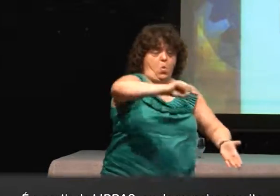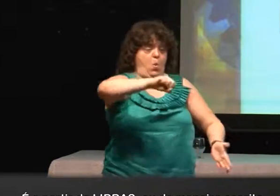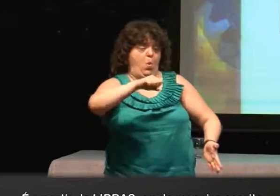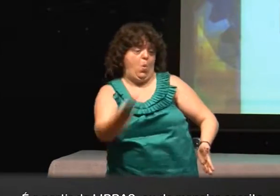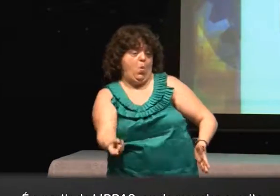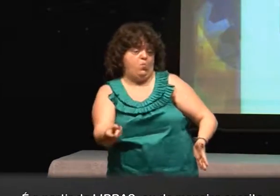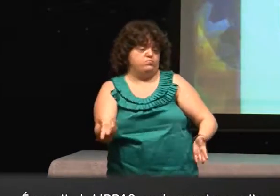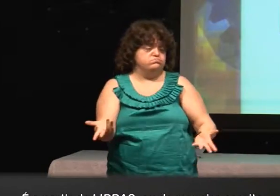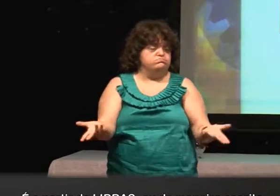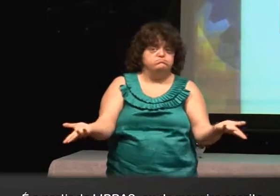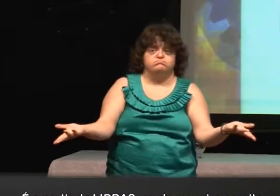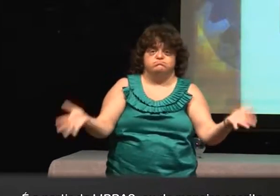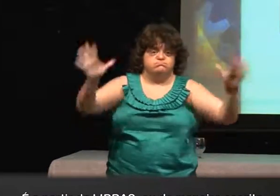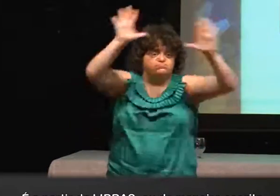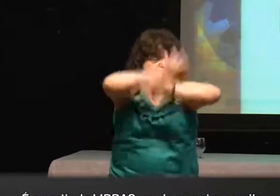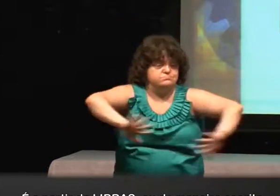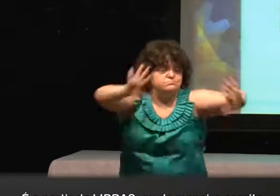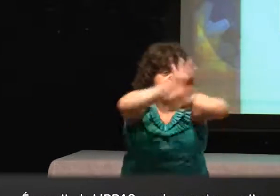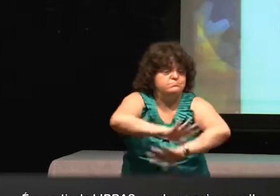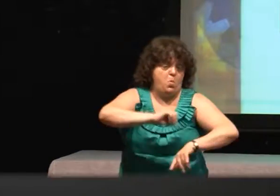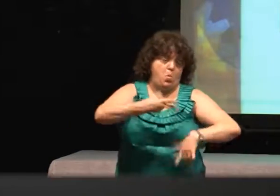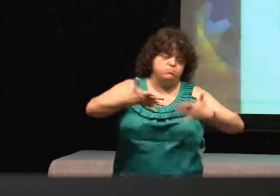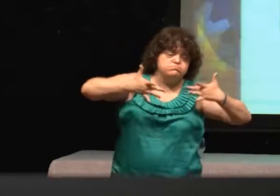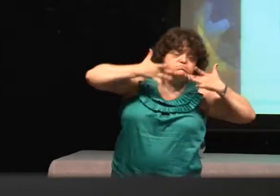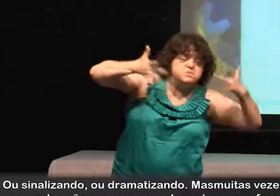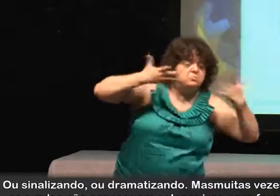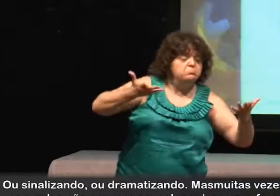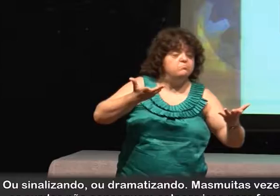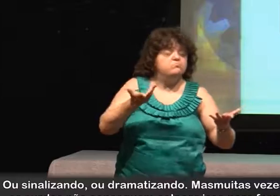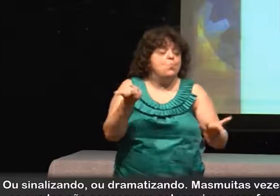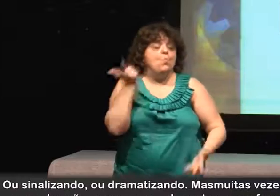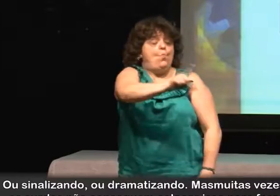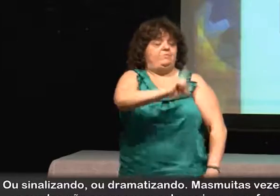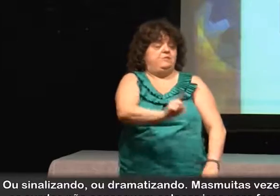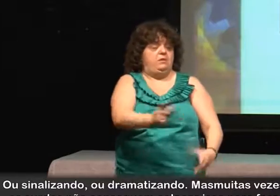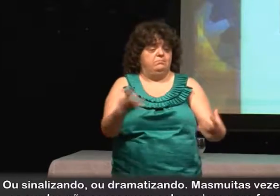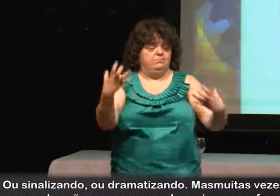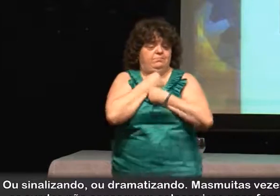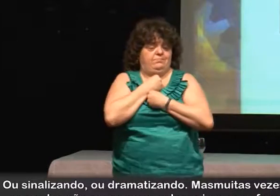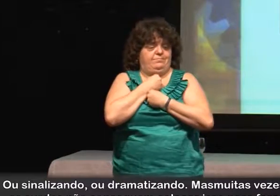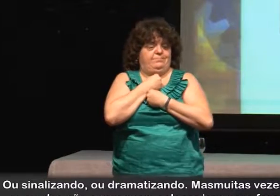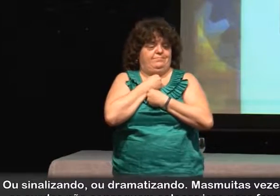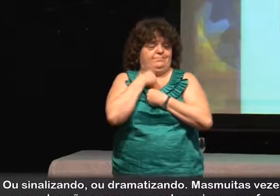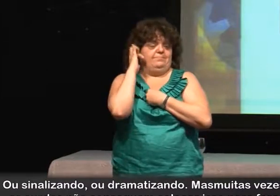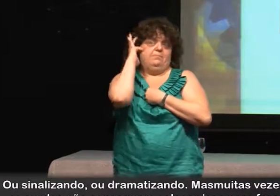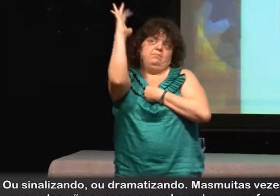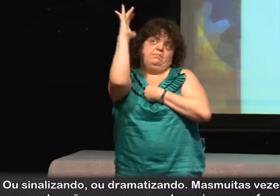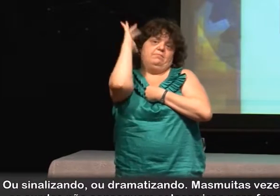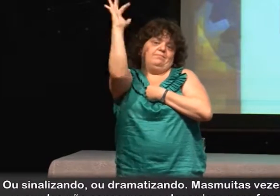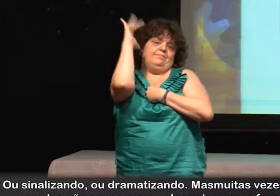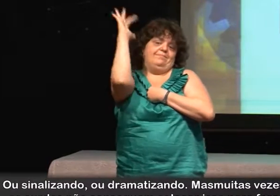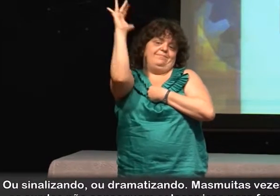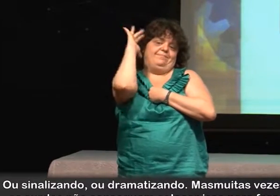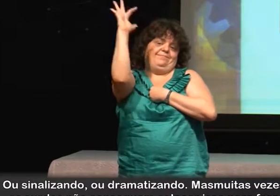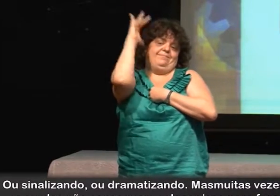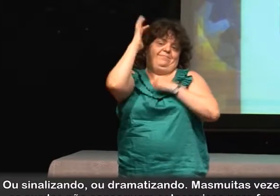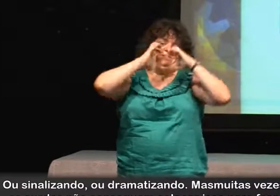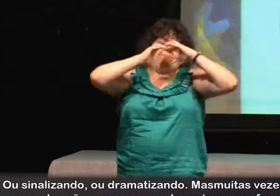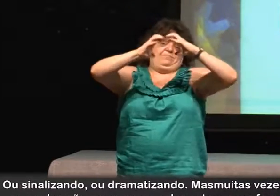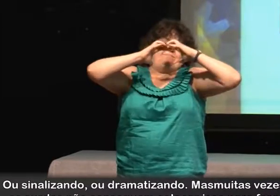Libras. Ou de maneira escrita, ou sinalizando, ou dramatizando. Mas muitas vezes os surdos não conseguem colocar isso para